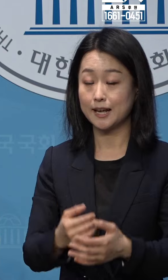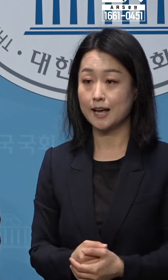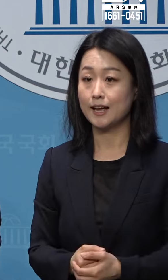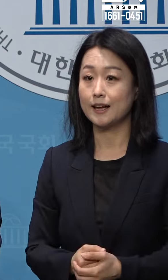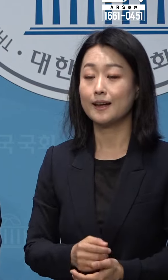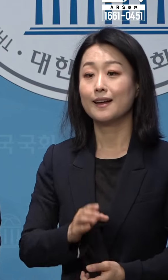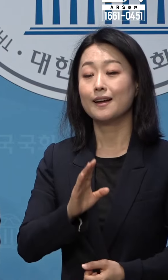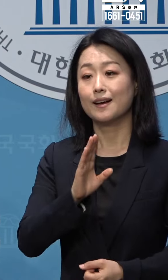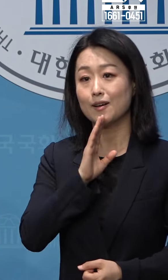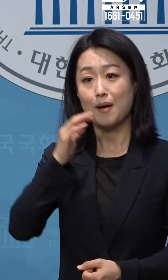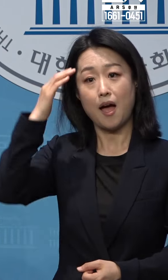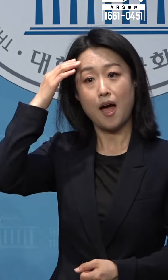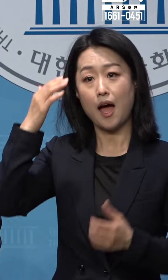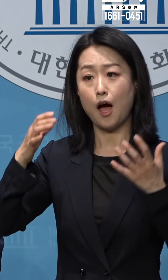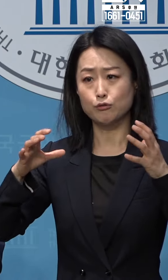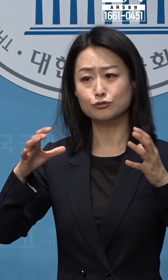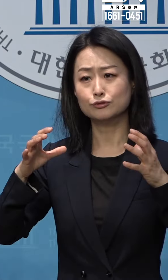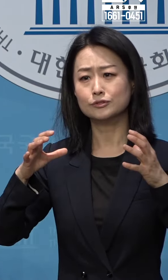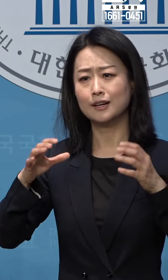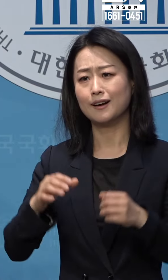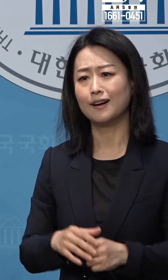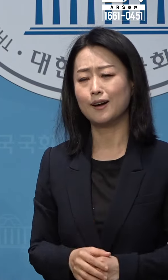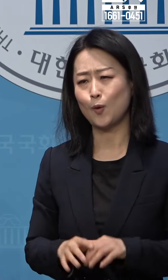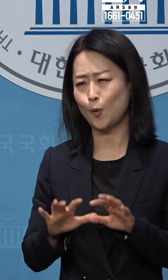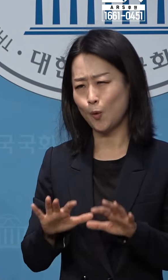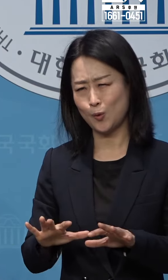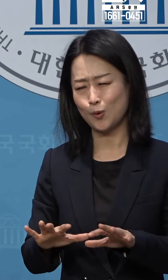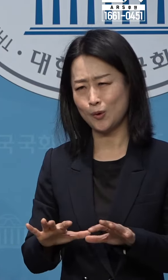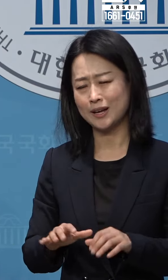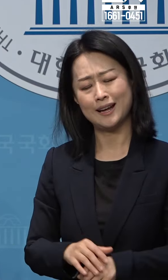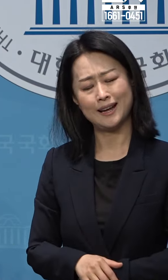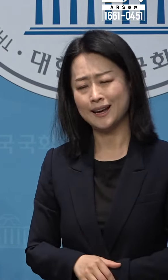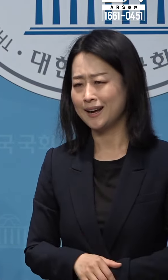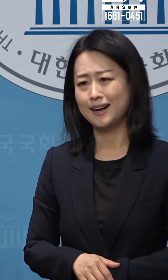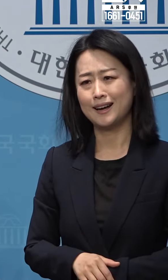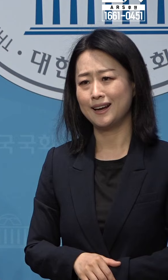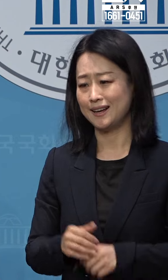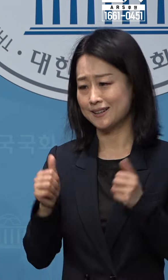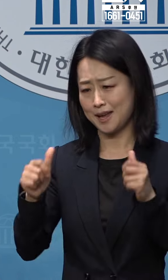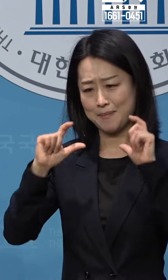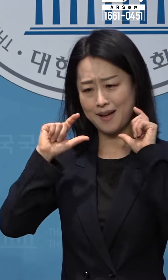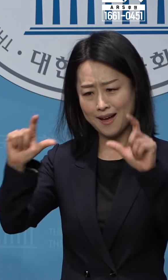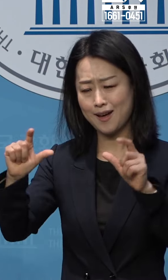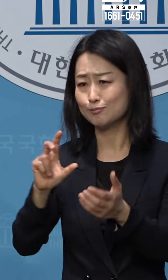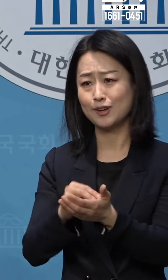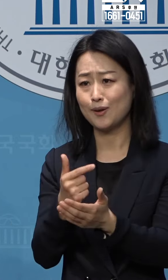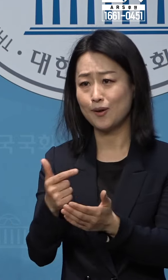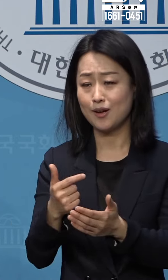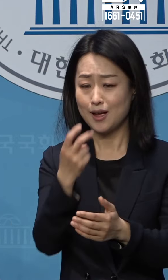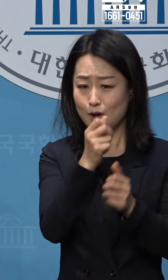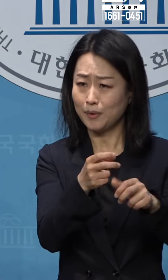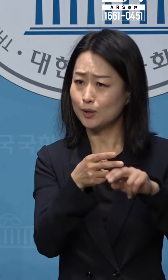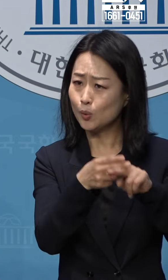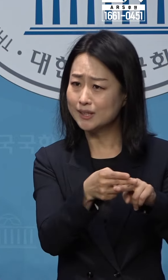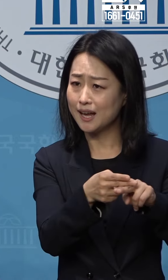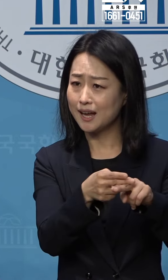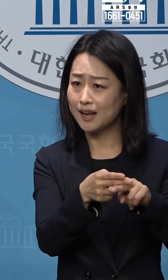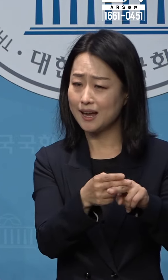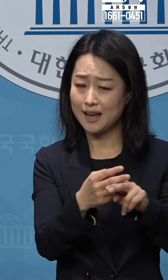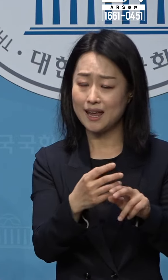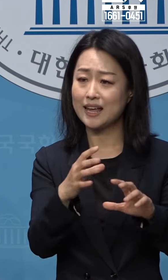정말 대한민국의 오늘에 어울리지 않게이 검찰 독재 정권하에서 정치